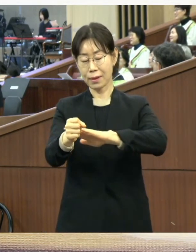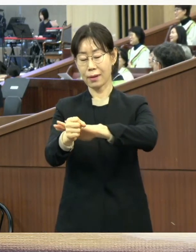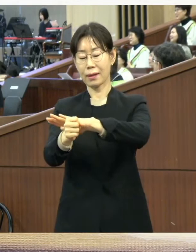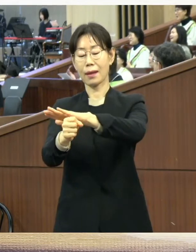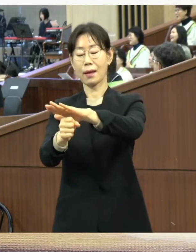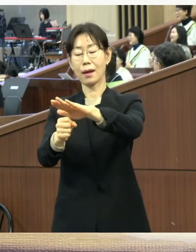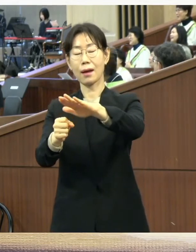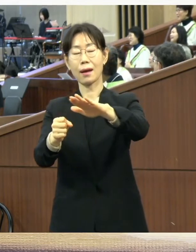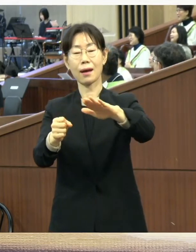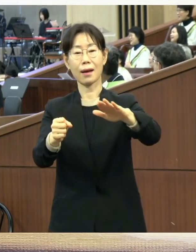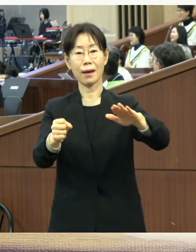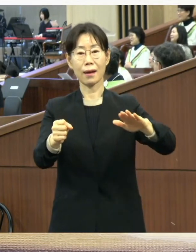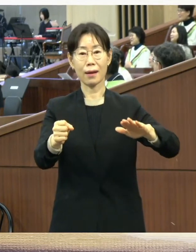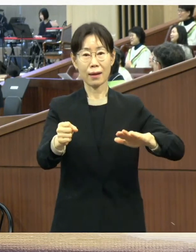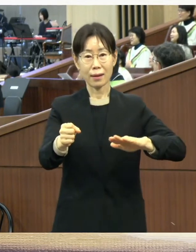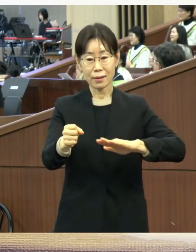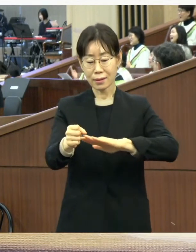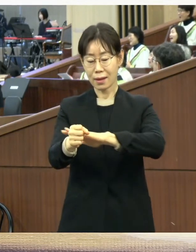사랑합니다.